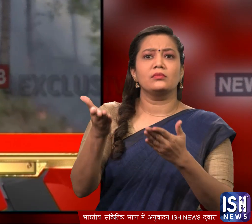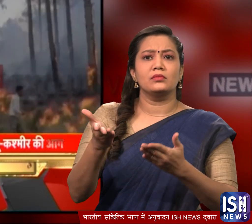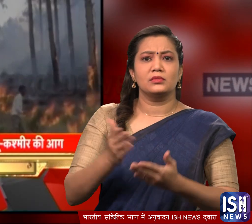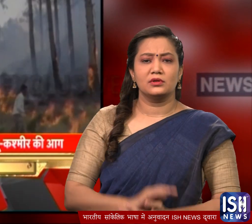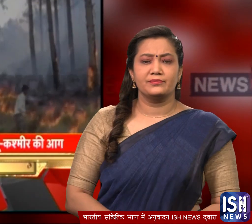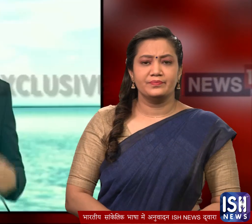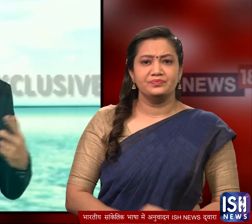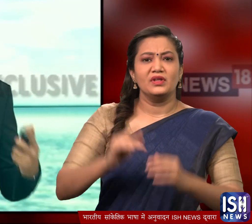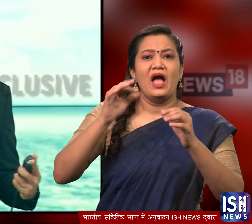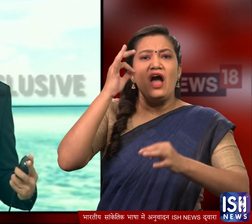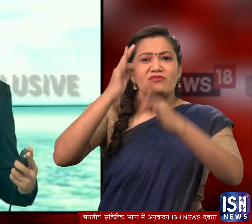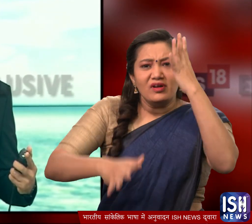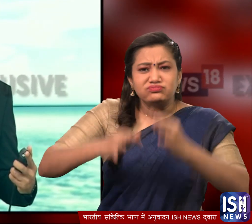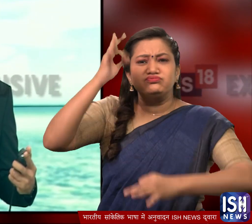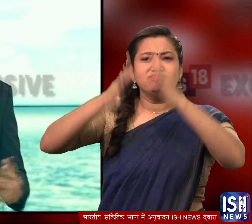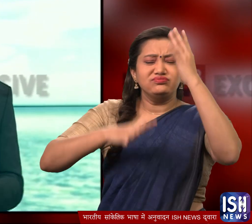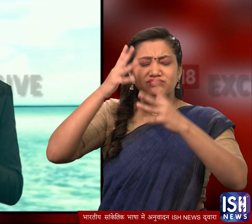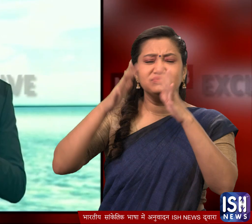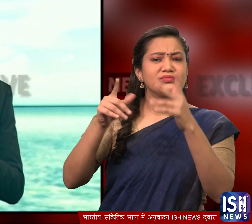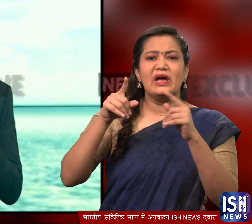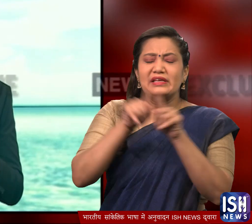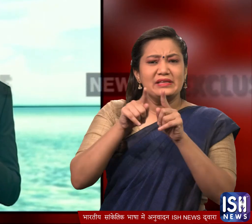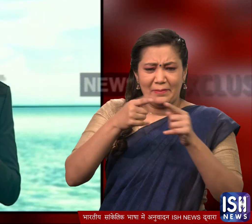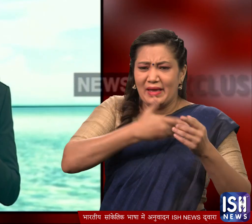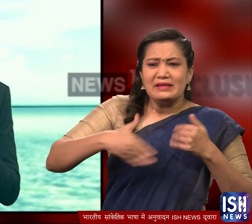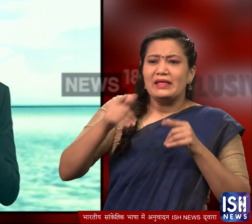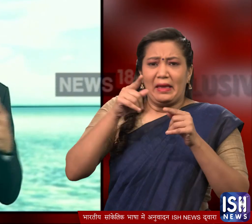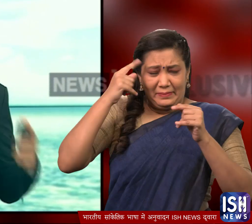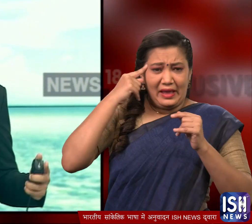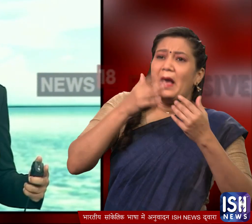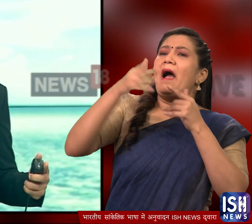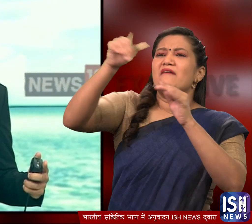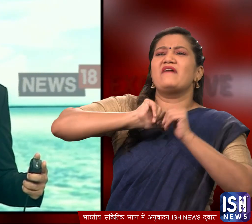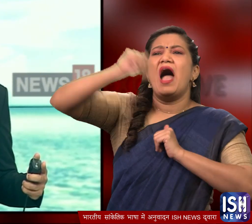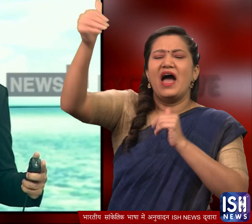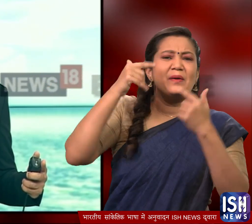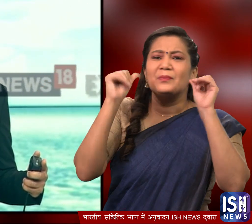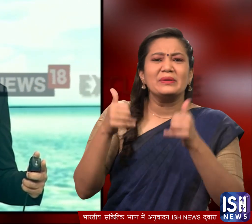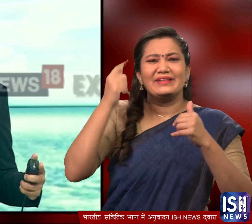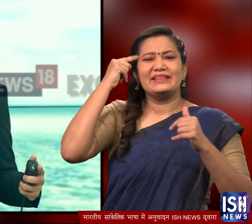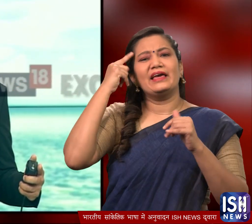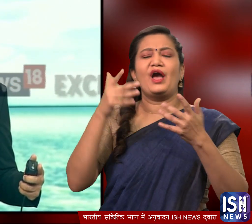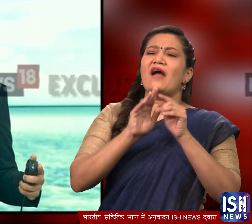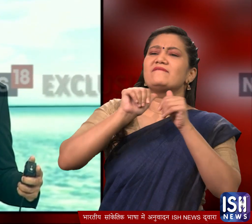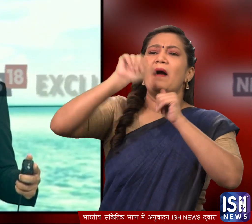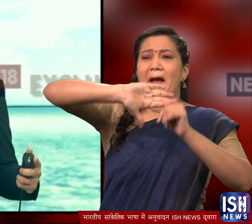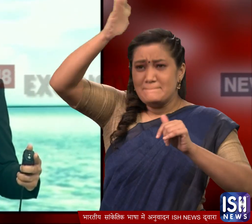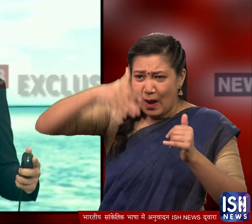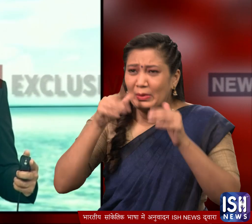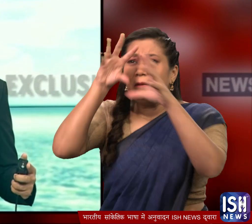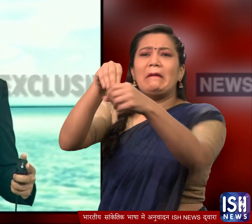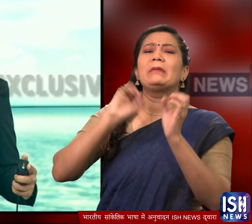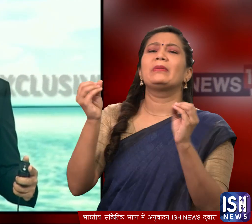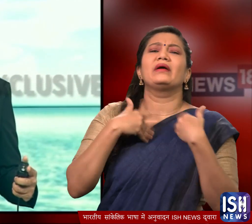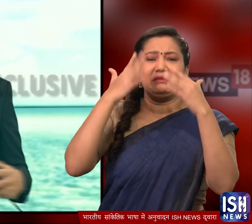ही था। आग की ये लपटें हमें किसी से भी ज्यादा दूर नहीं है। किसी मुकालते में मत रहिएगा कि हम तो